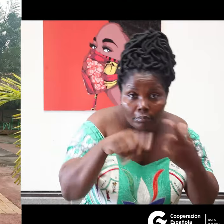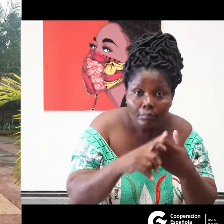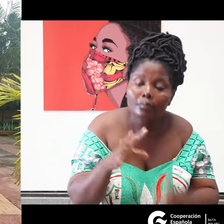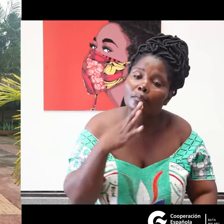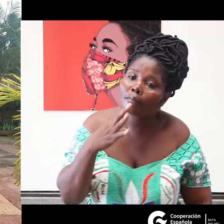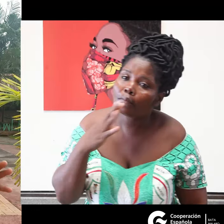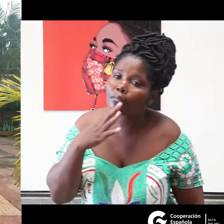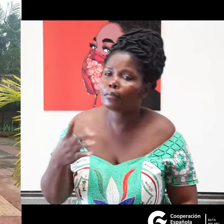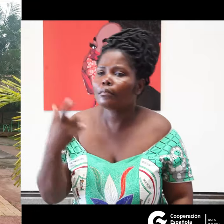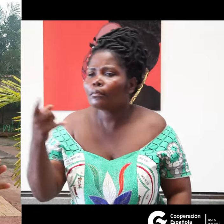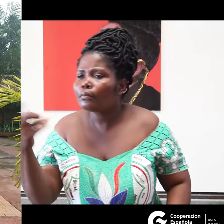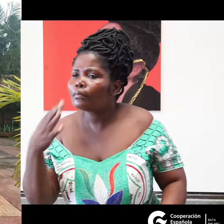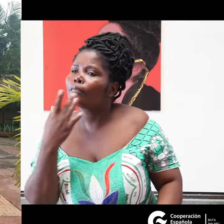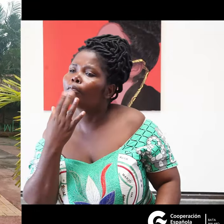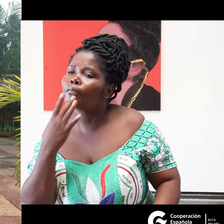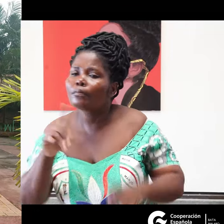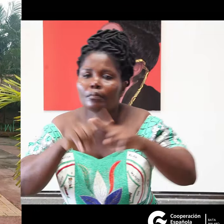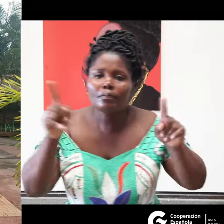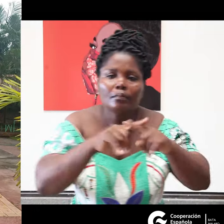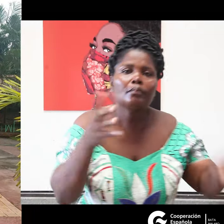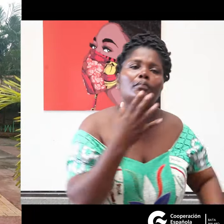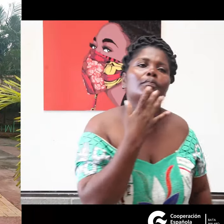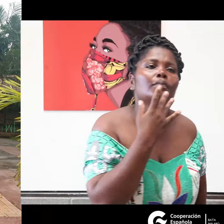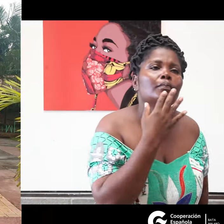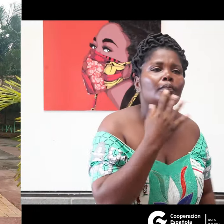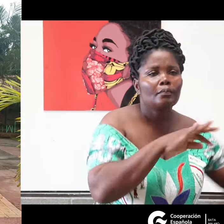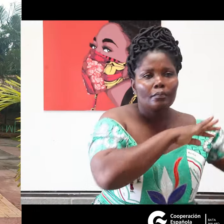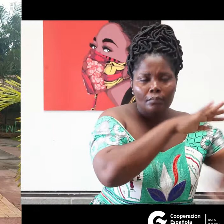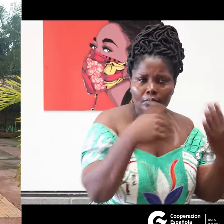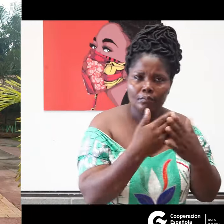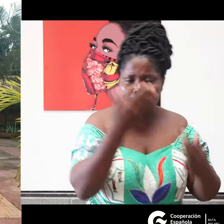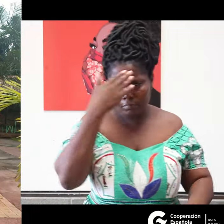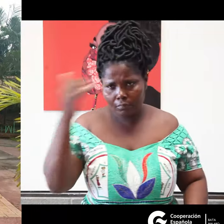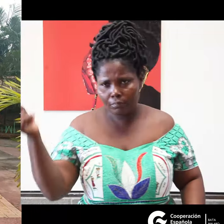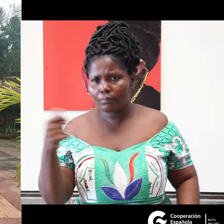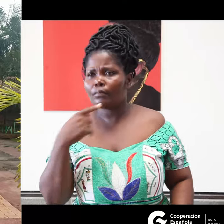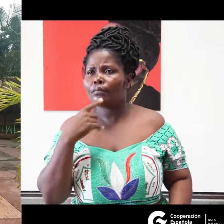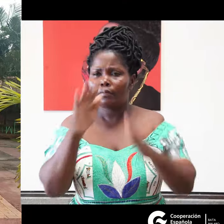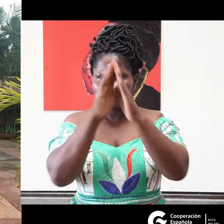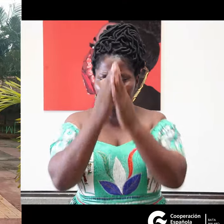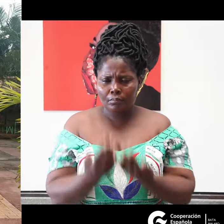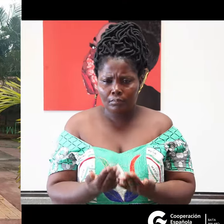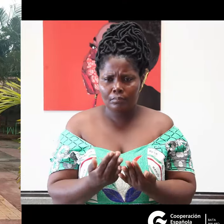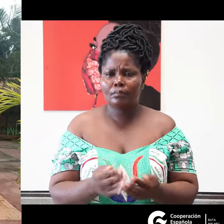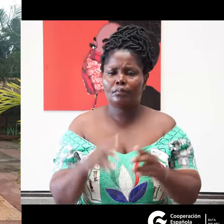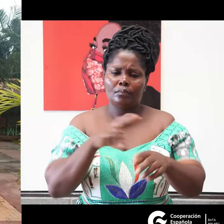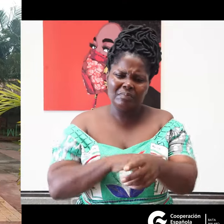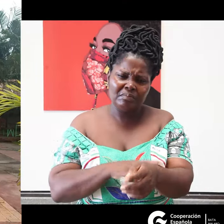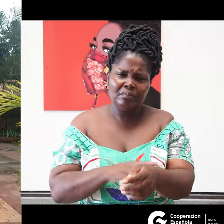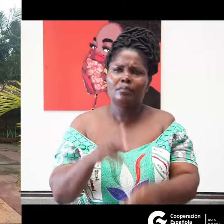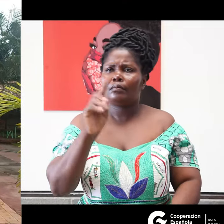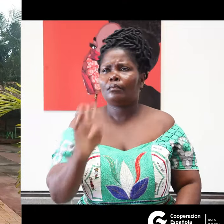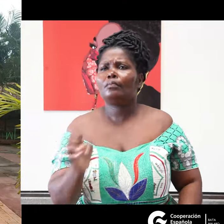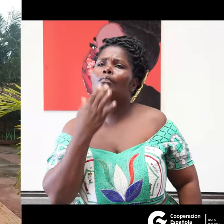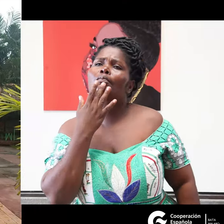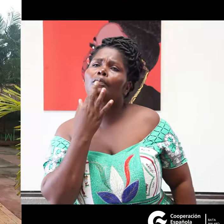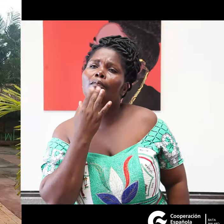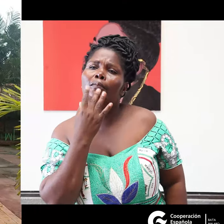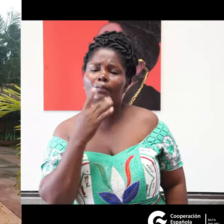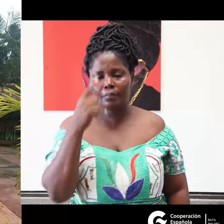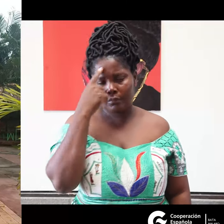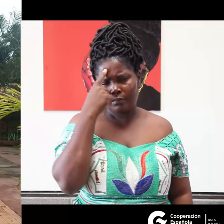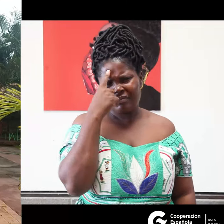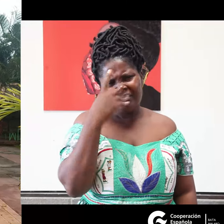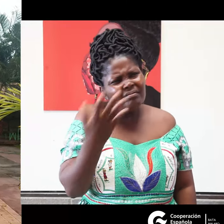hablamos sobre los colores, los diferentes colores? Y sobre todo, no olviden que estamos tratando de un libro negro de los colores. Imagínense,